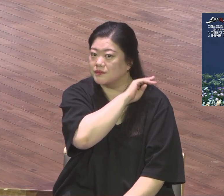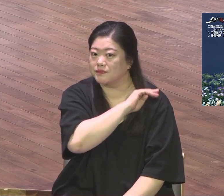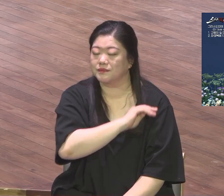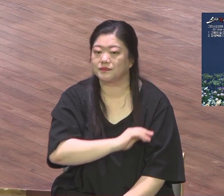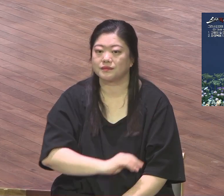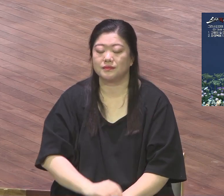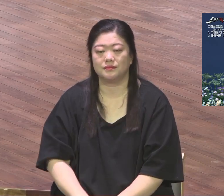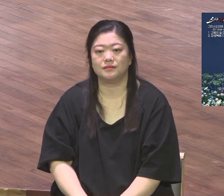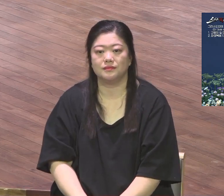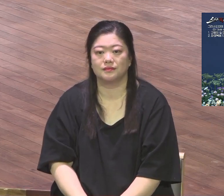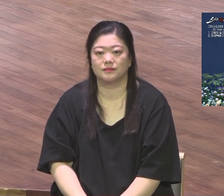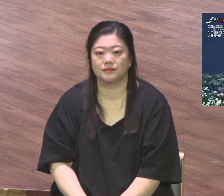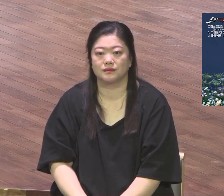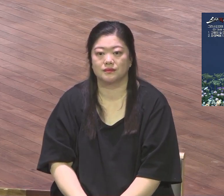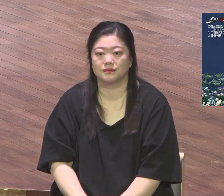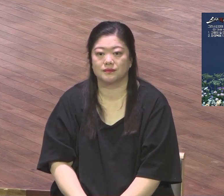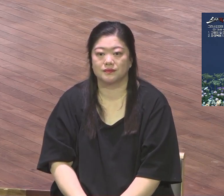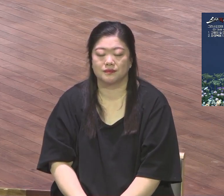자,